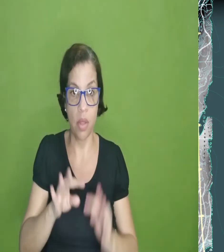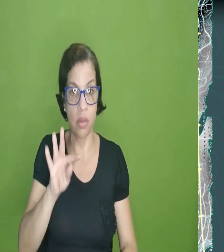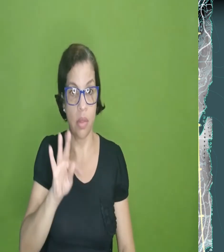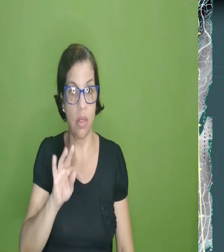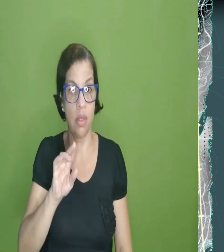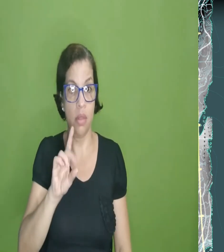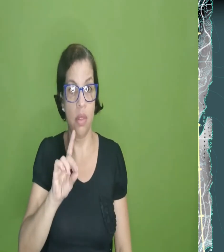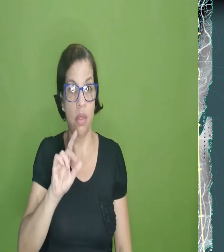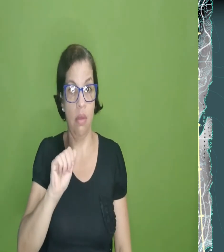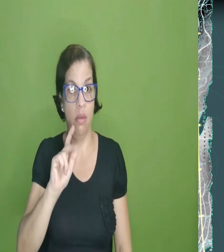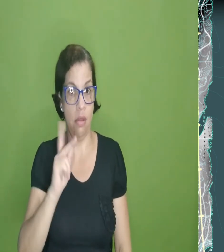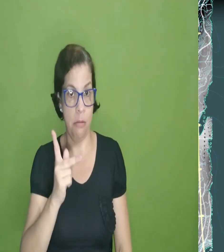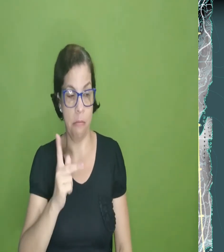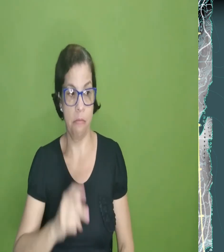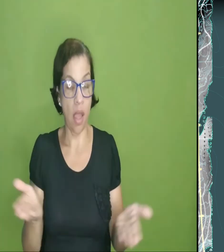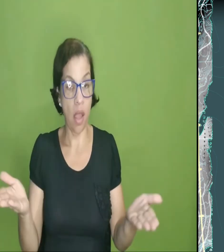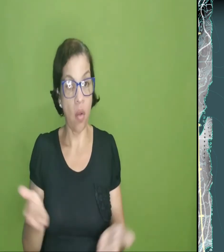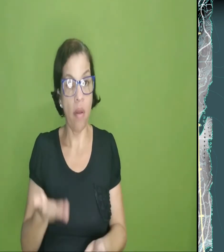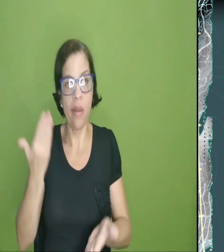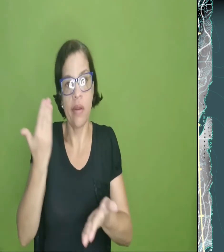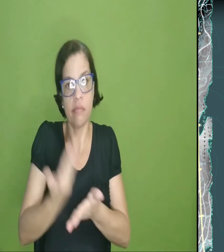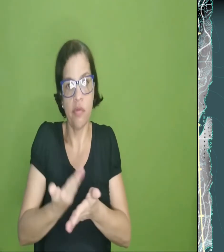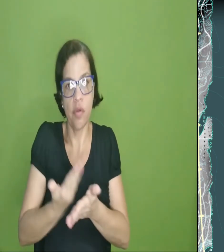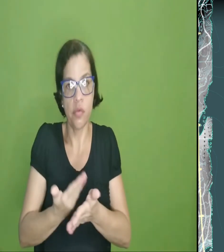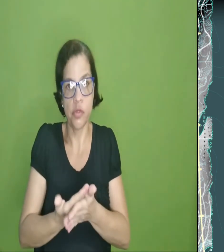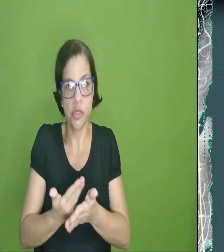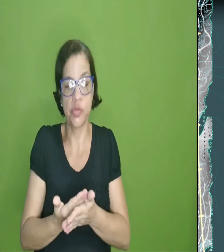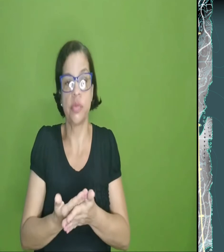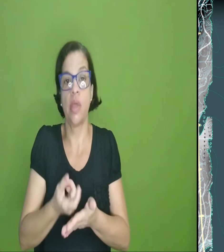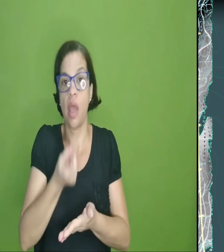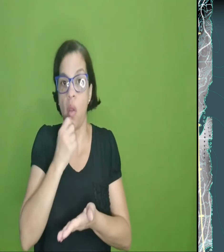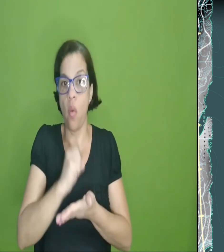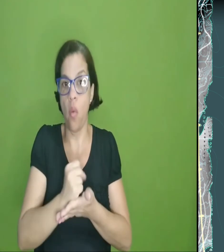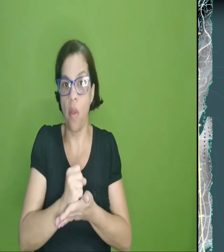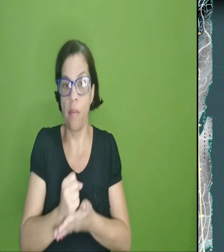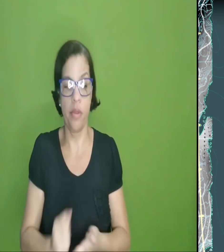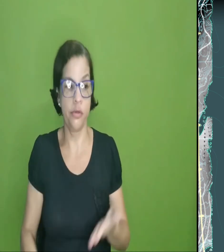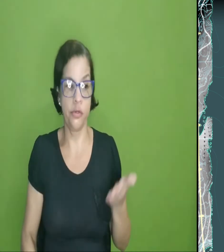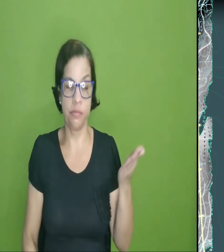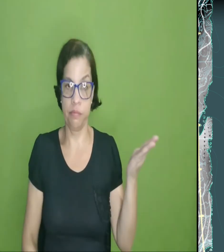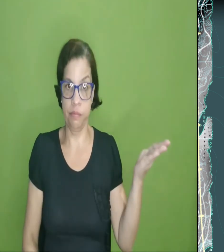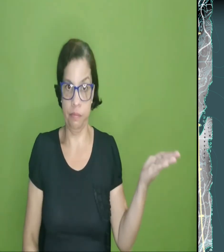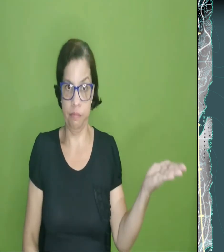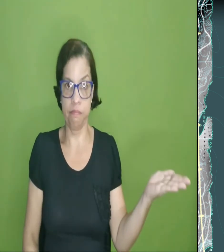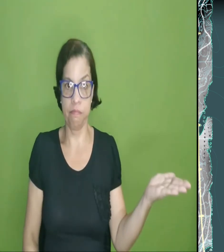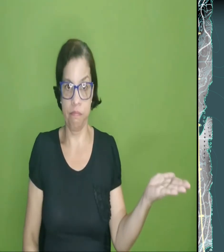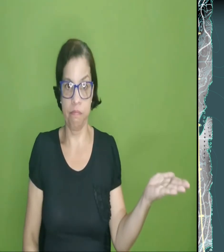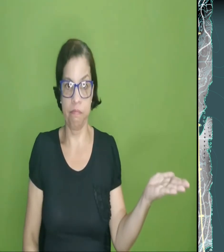Acabamos de ver as drogas adrenérgicas. Agora nós vamos falar sobre as antiadrenérgicas